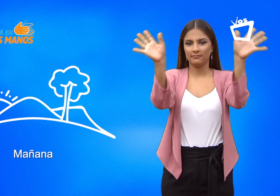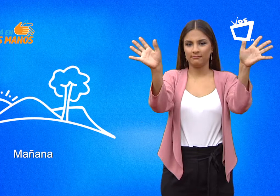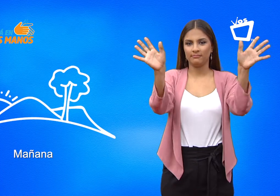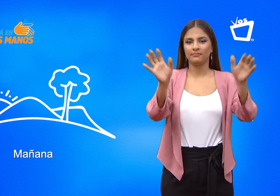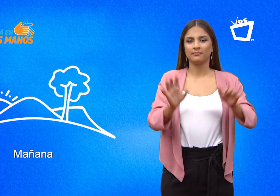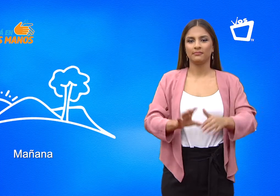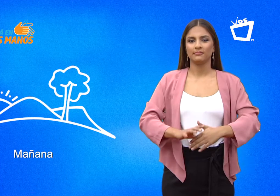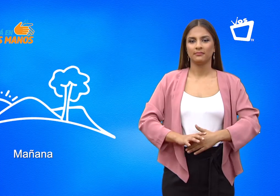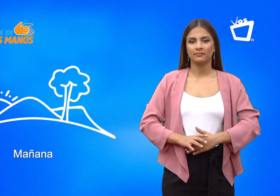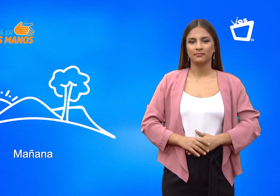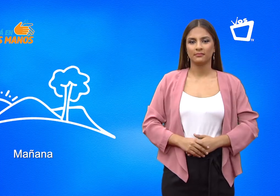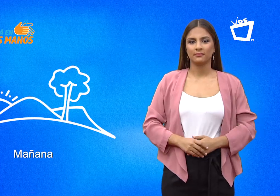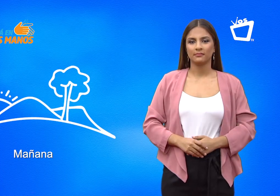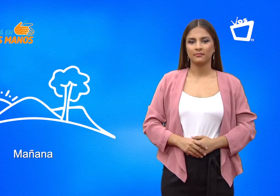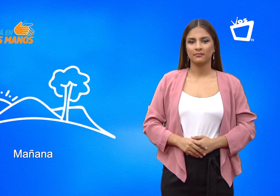Mañana.